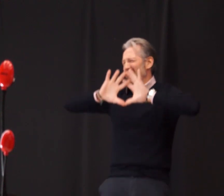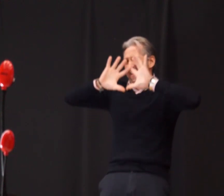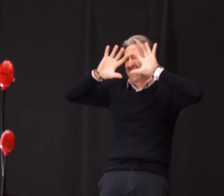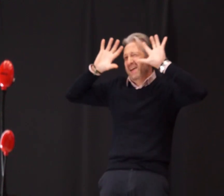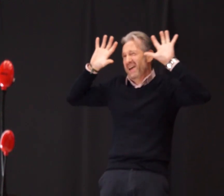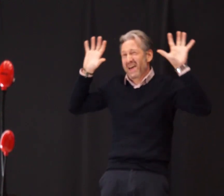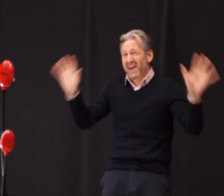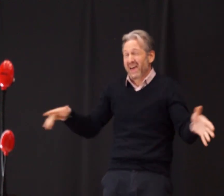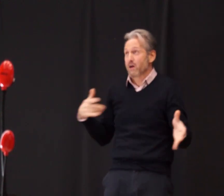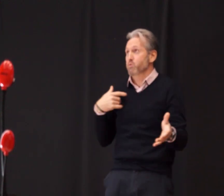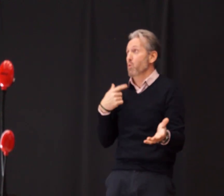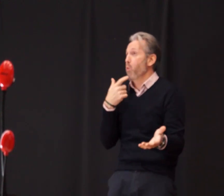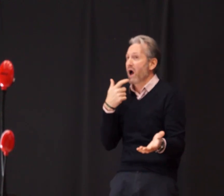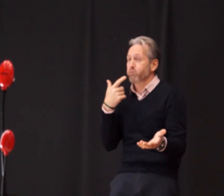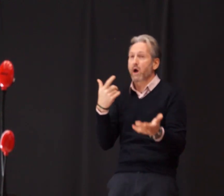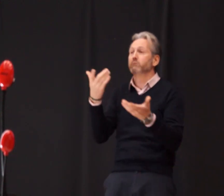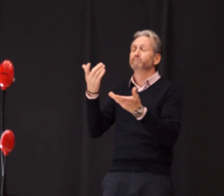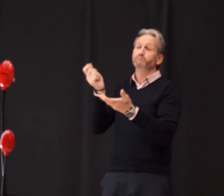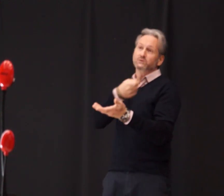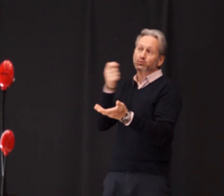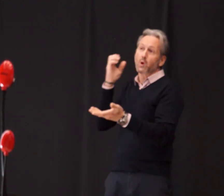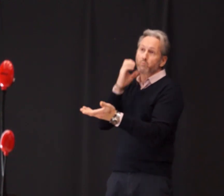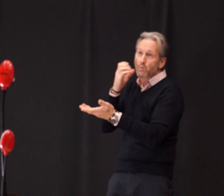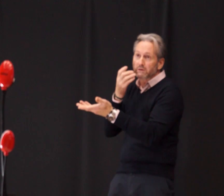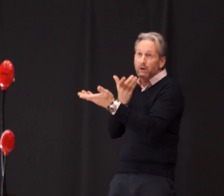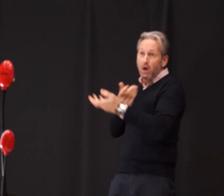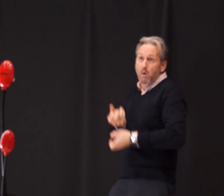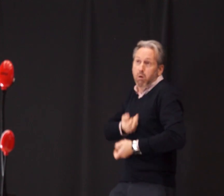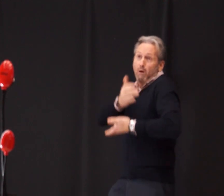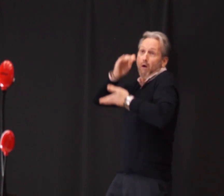dimensions qui ne sont pas nécessaires pour langue seconde en termes d'enseignement.